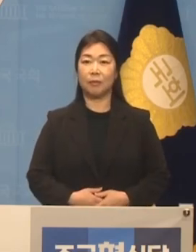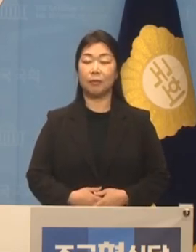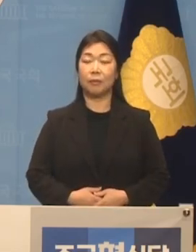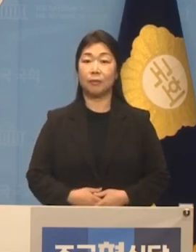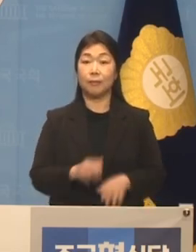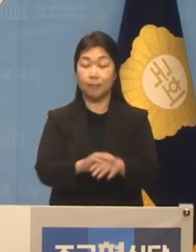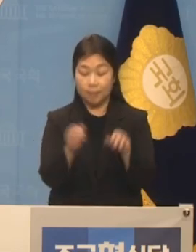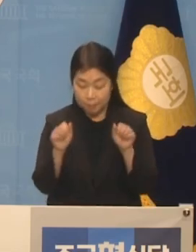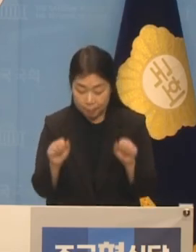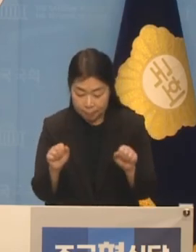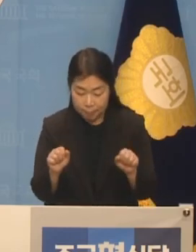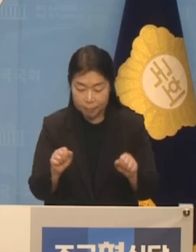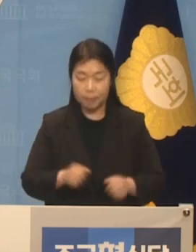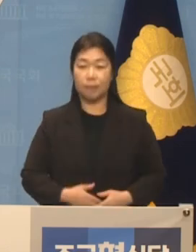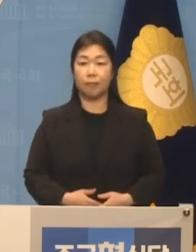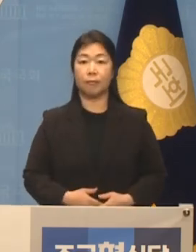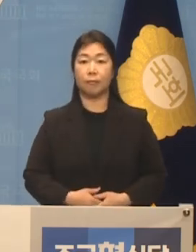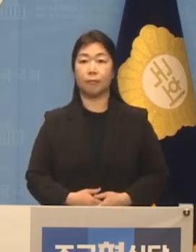네, 안녕하십니까.